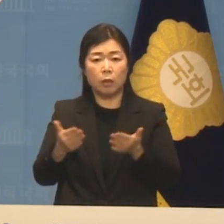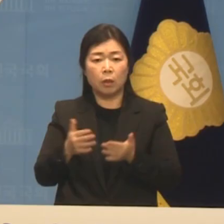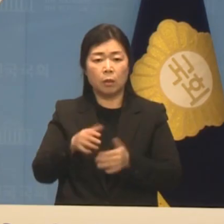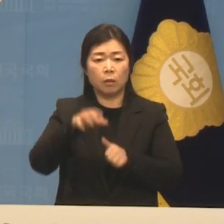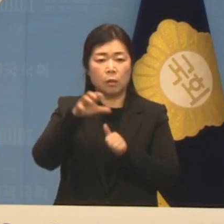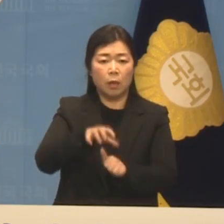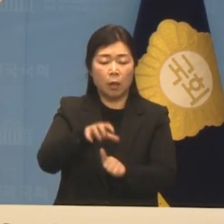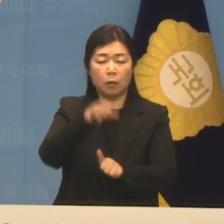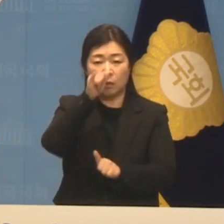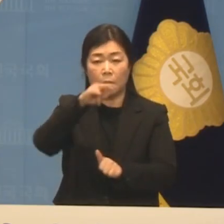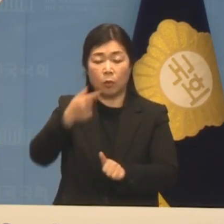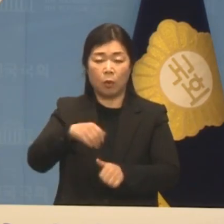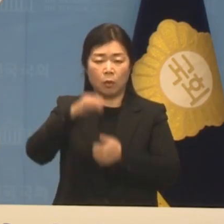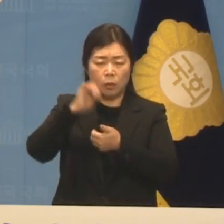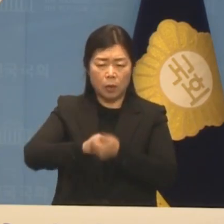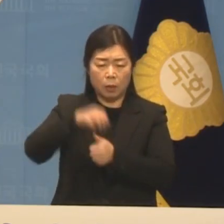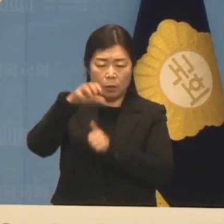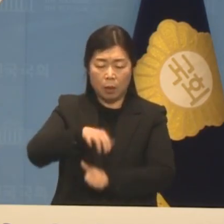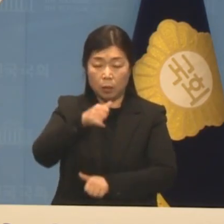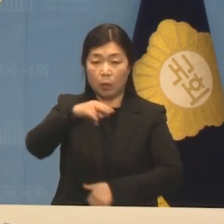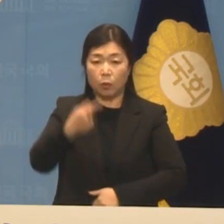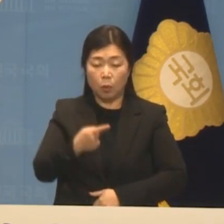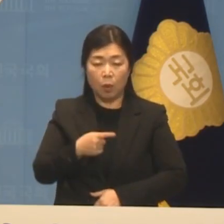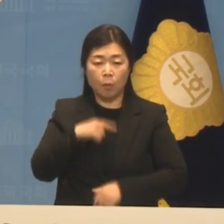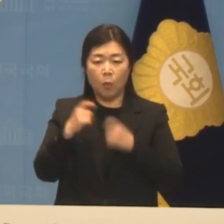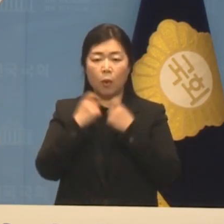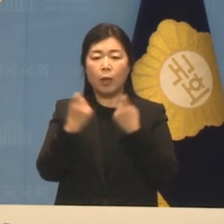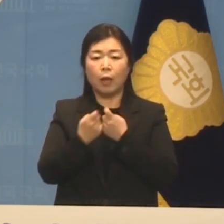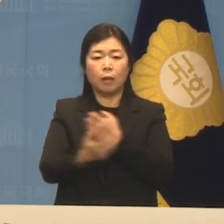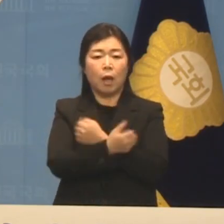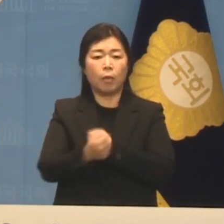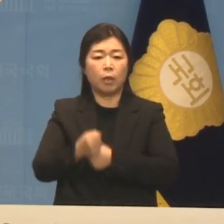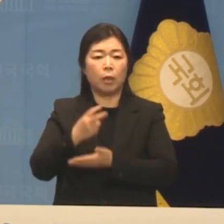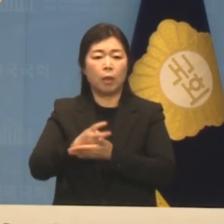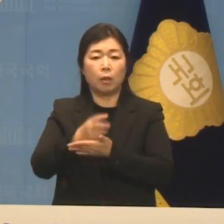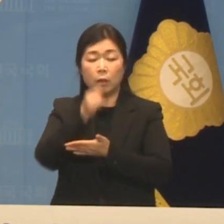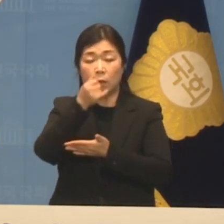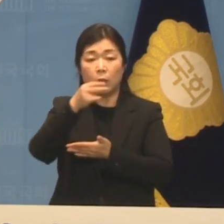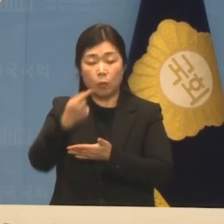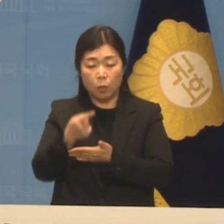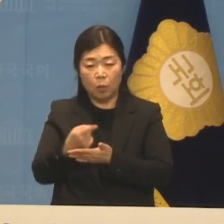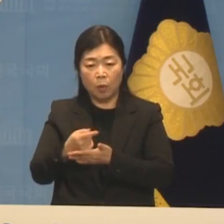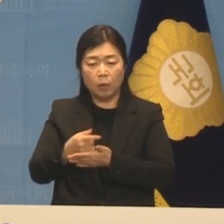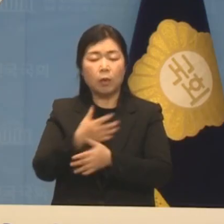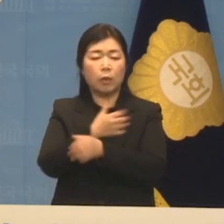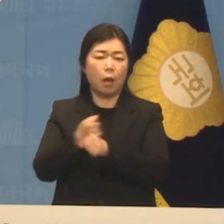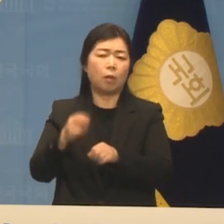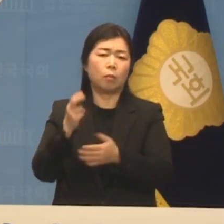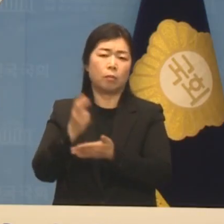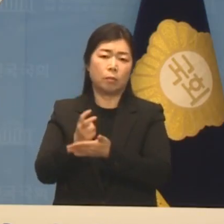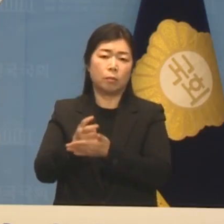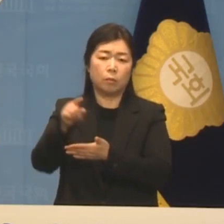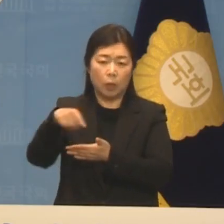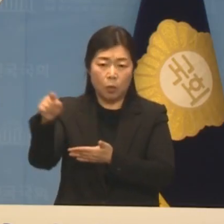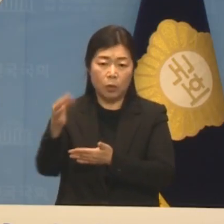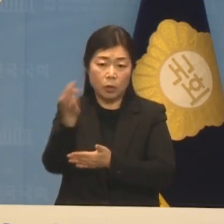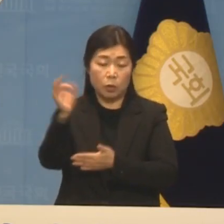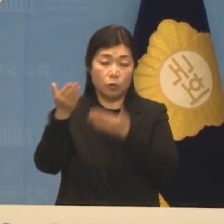제한되더라도 이는 당사자 간 별도 합의에 따른 계약 해지 등 조치가 적절하며 모든 경우의 예외 없이 운송